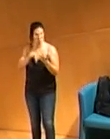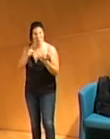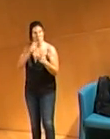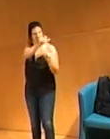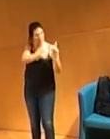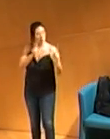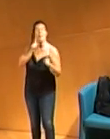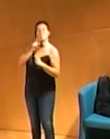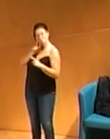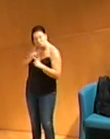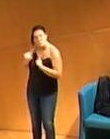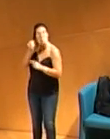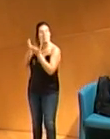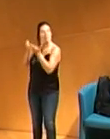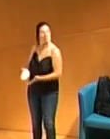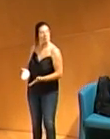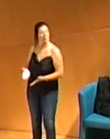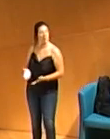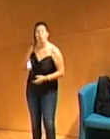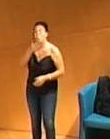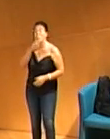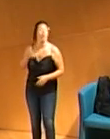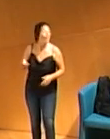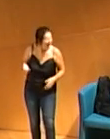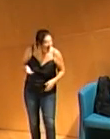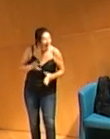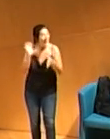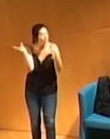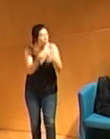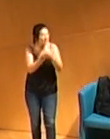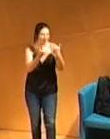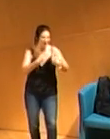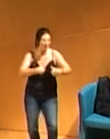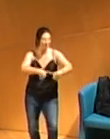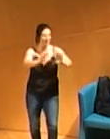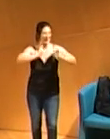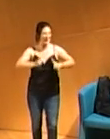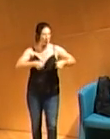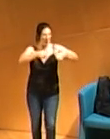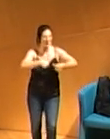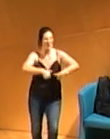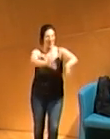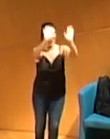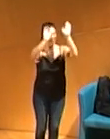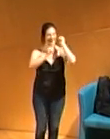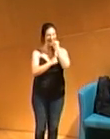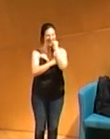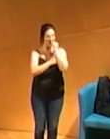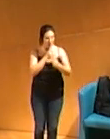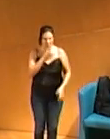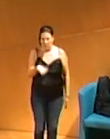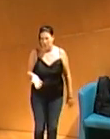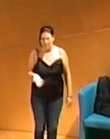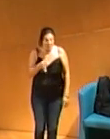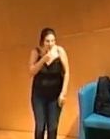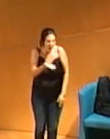difficultés. On ne va pas la lâcher pour toute seule, ça n'a pas de sens. Mais par contre, la société